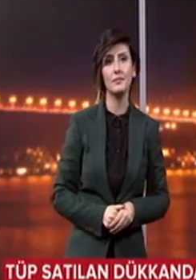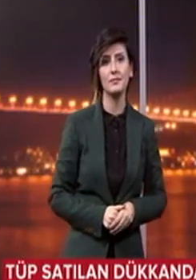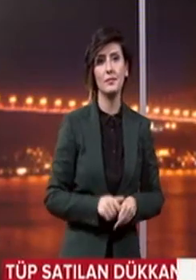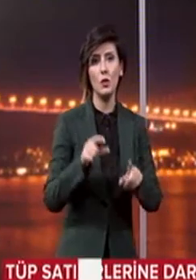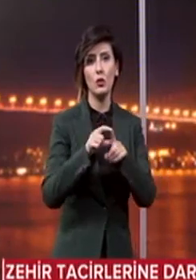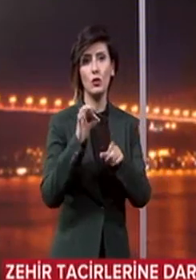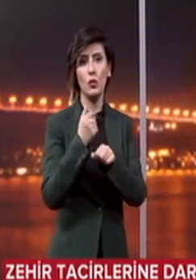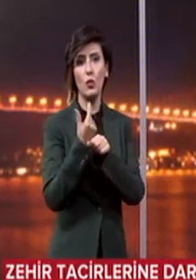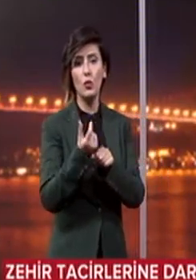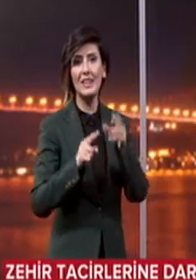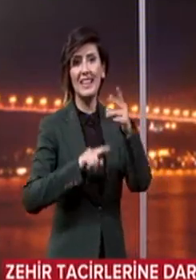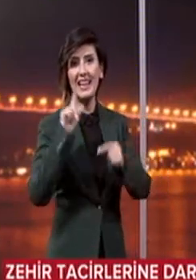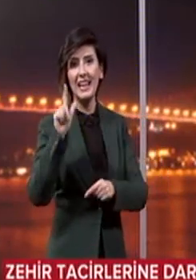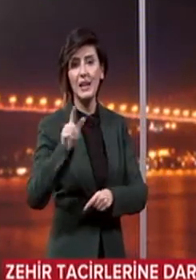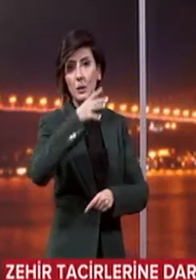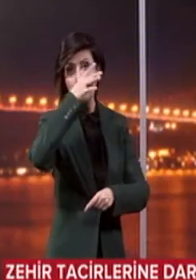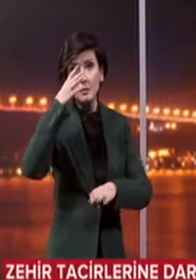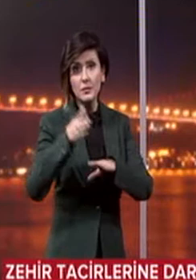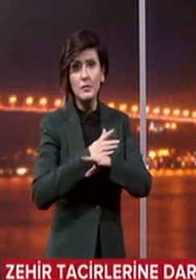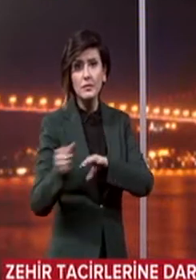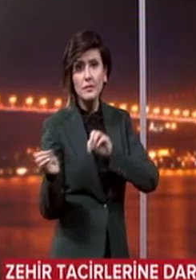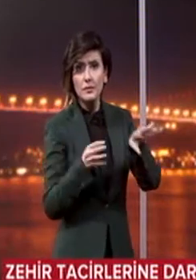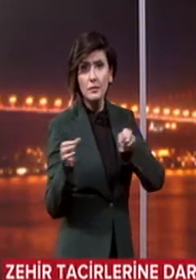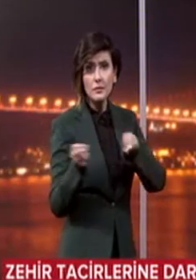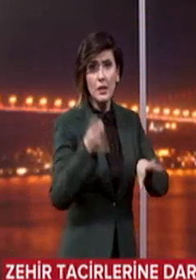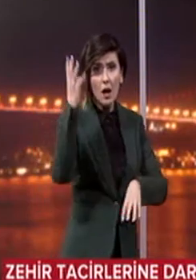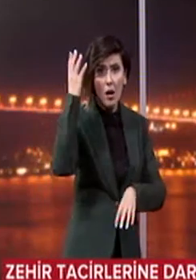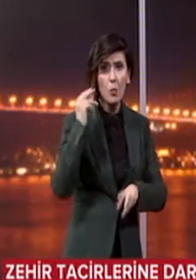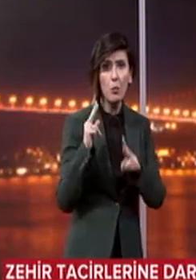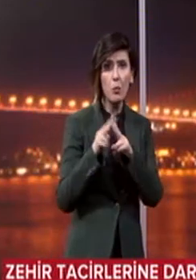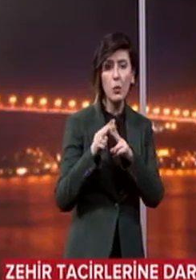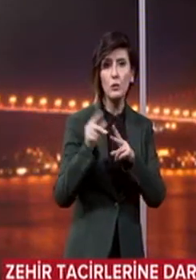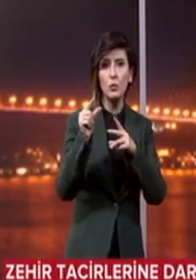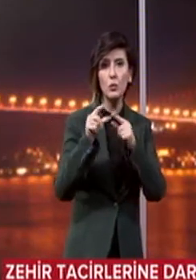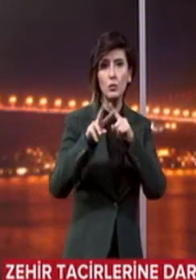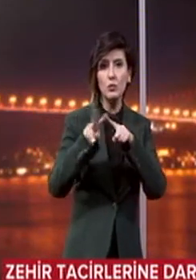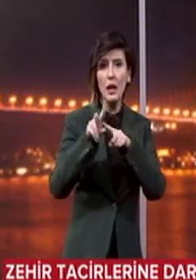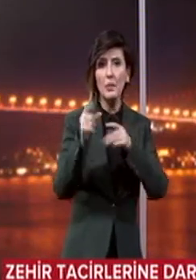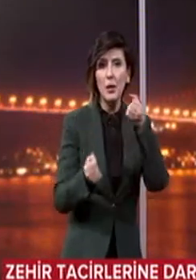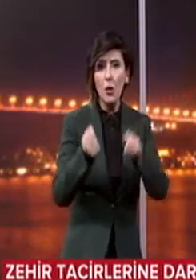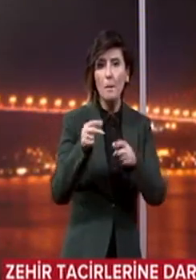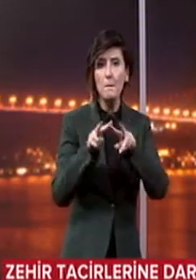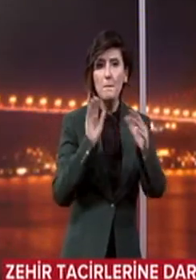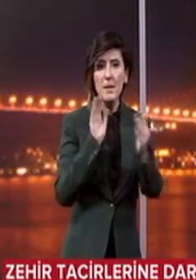Doğu illerinden uyuşturucu madde sevkiyatı yapıldığı ihbarı alan polis Uşak'ta bir otomobil ve minibüsü takibe aldı.